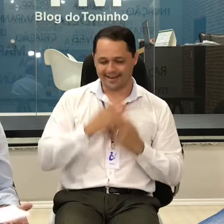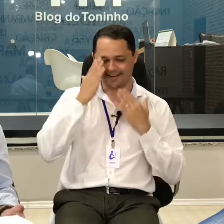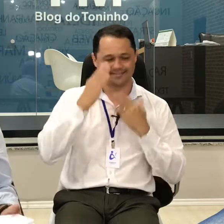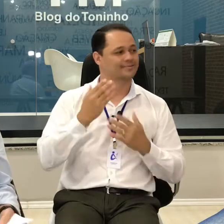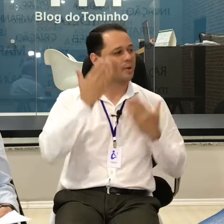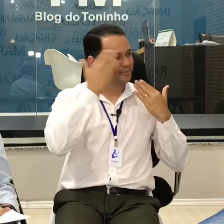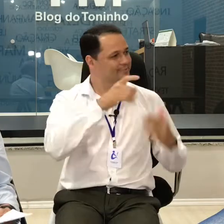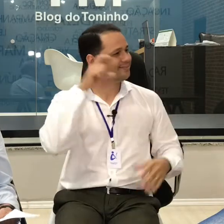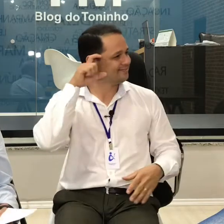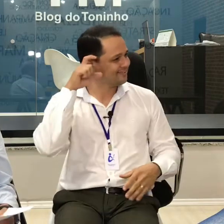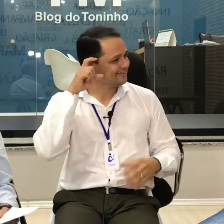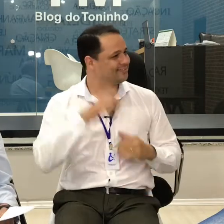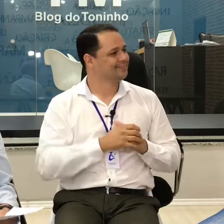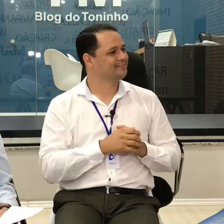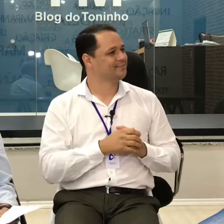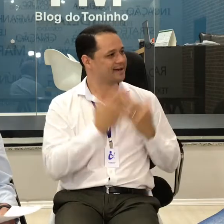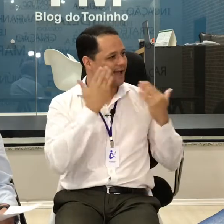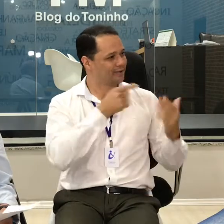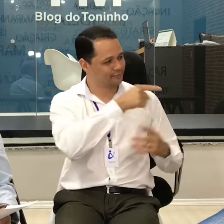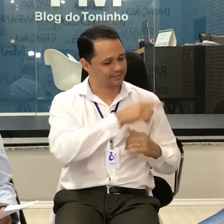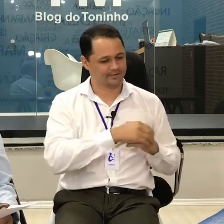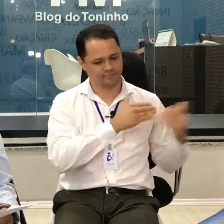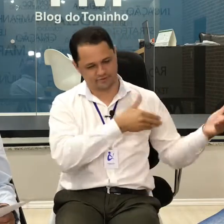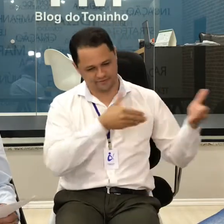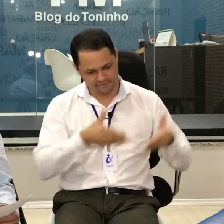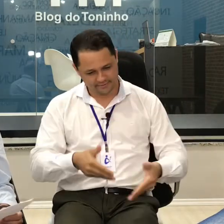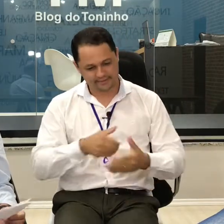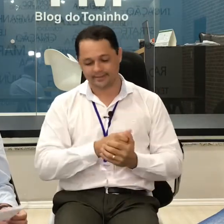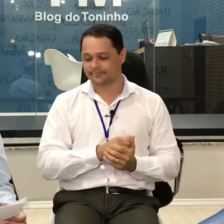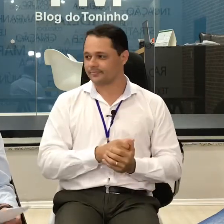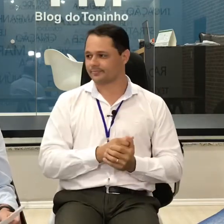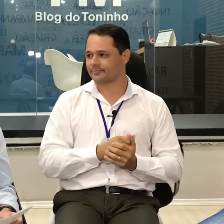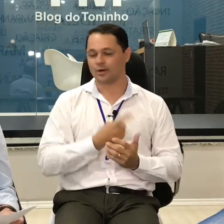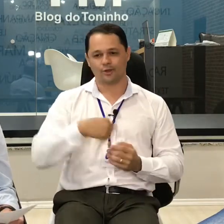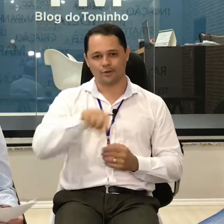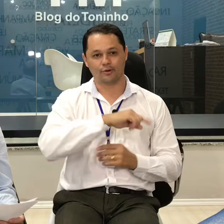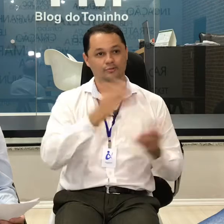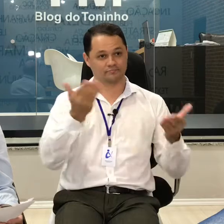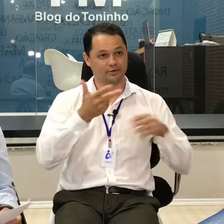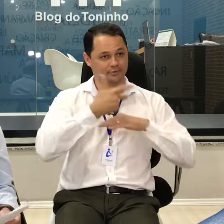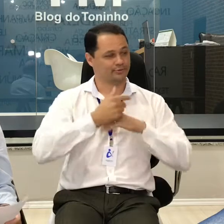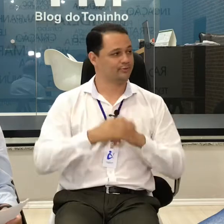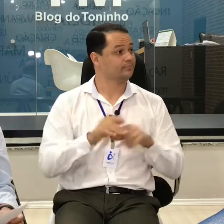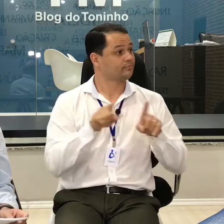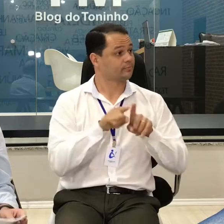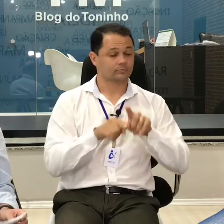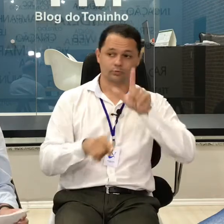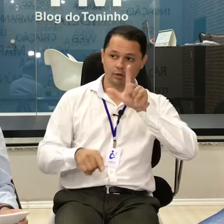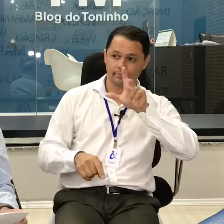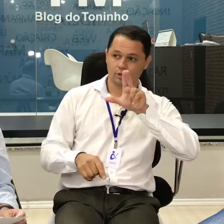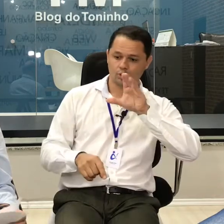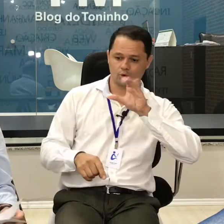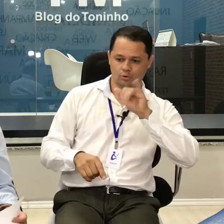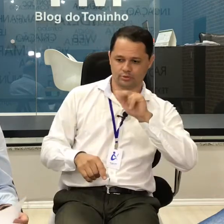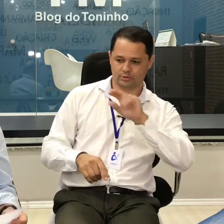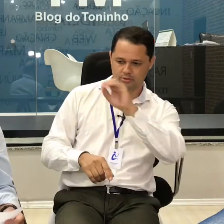Marcos. Muito obrigado, Marcos, por você ter vindo aqui em nosso estúdio. Eu agradeço também ao Luciano Exposto,